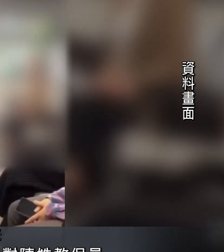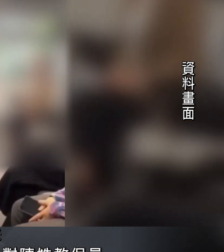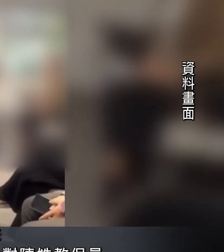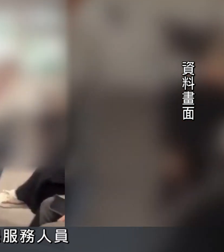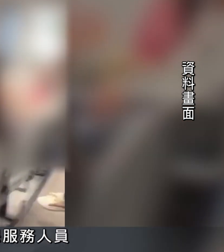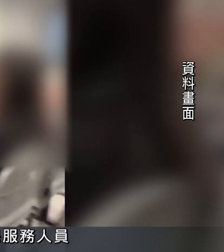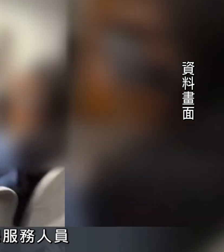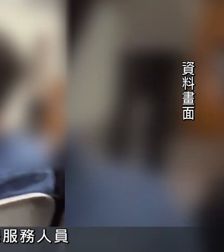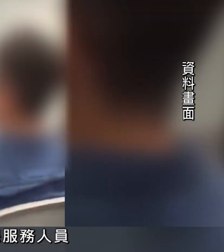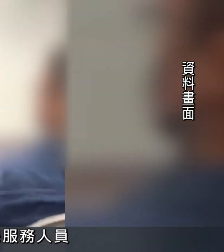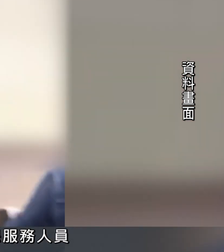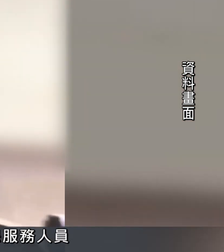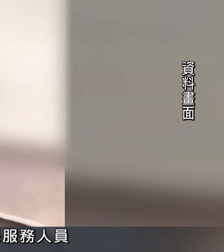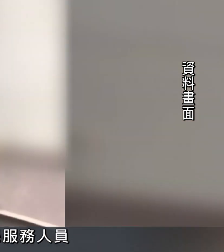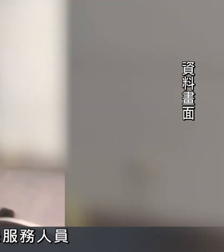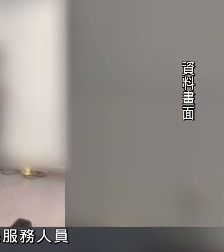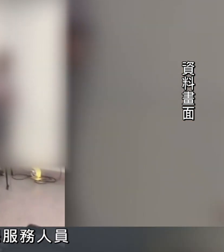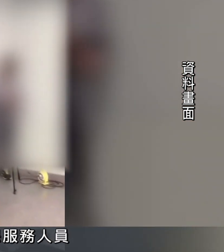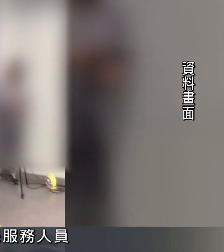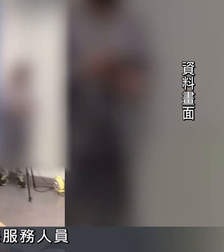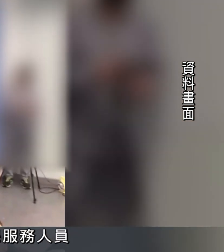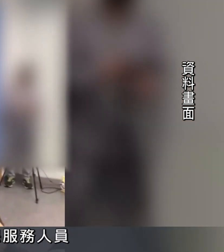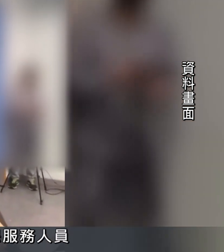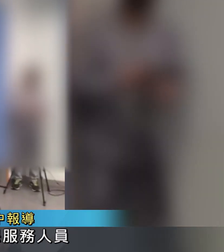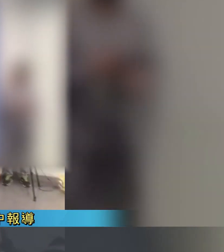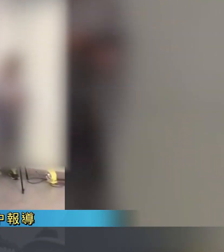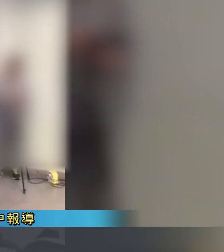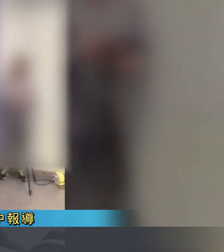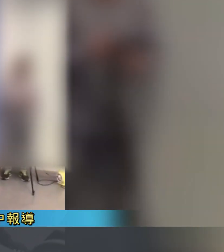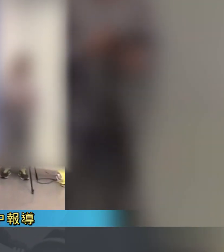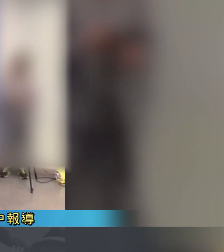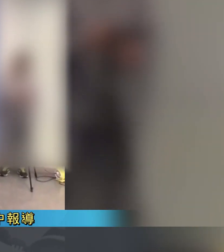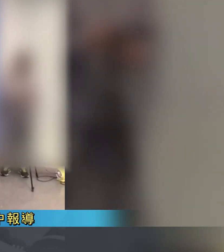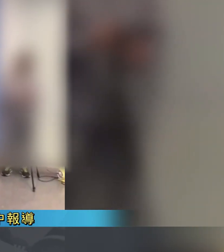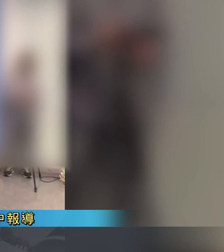通报为不适任教保服务人员。记者明峰、彭安群台中报道。